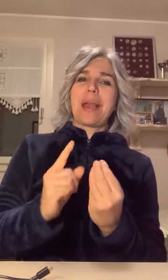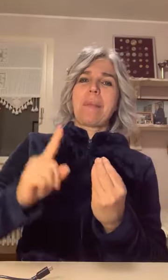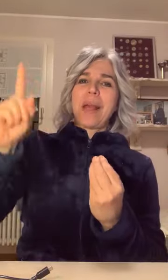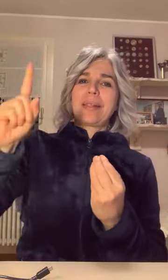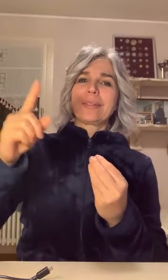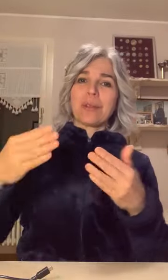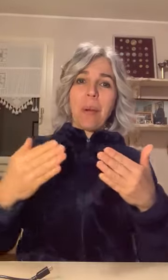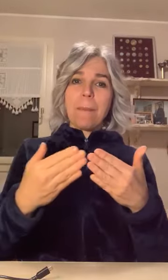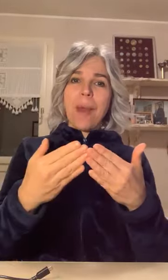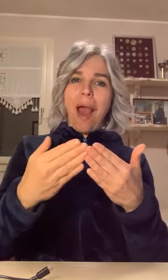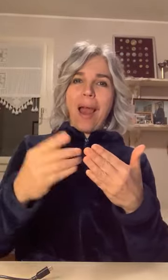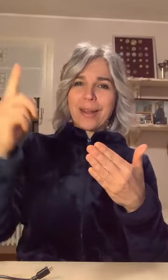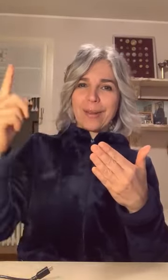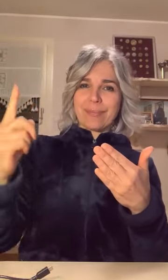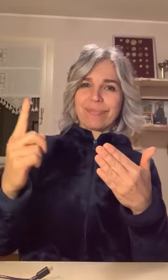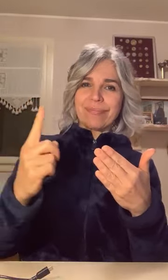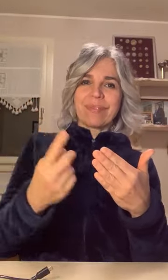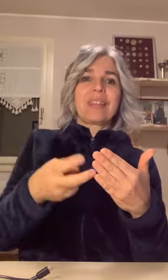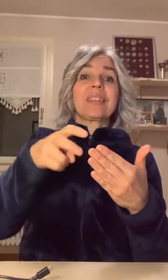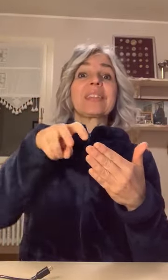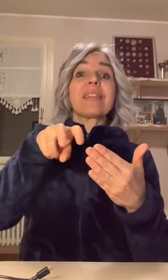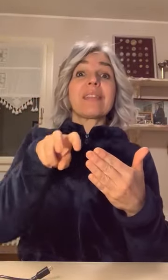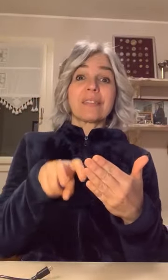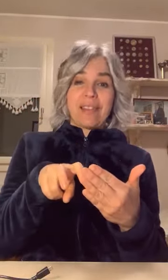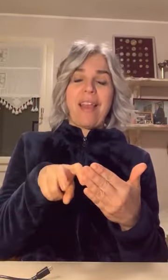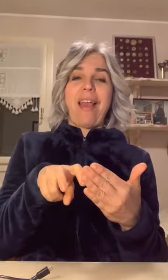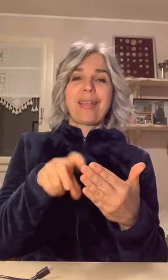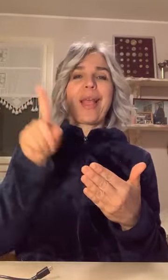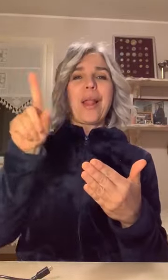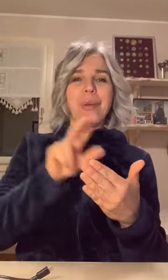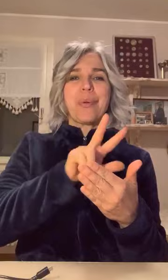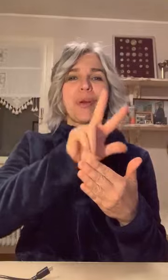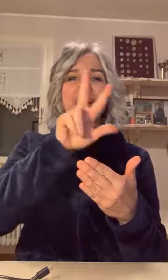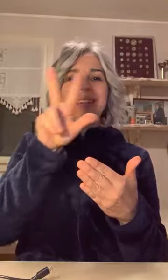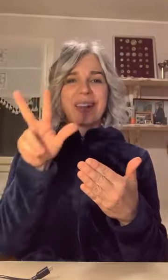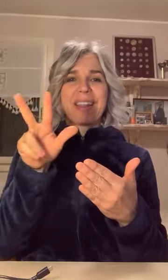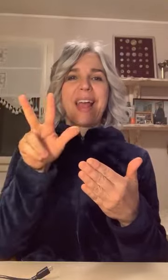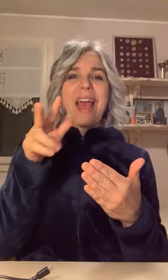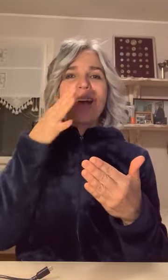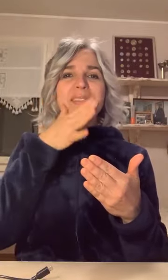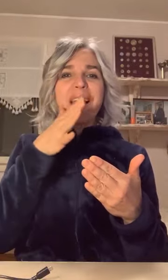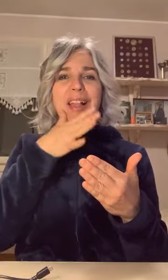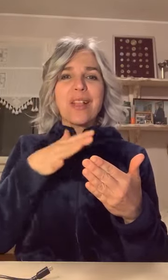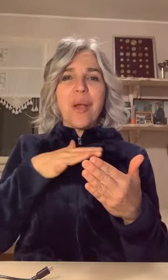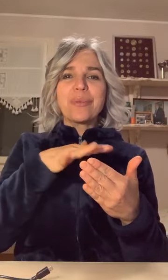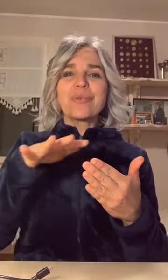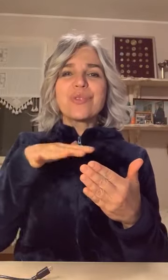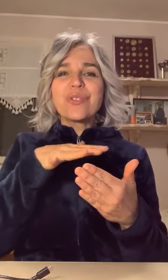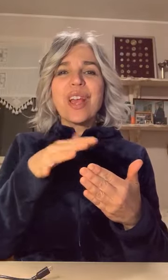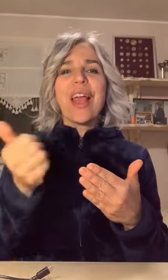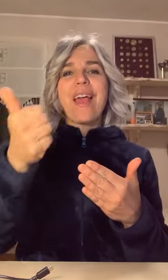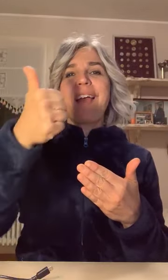il Alleluia. Signore è il re degli oceani Gloria a e Gesù. lui ci terrà in alto, ci sosterrà e farà sì che non ci